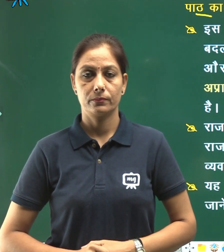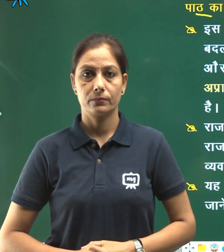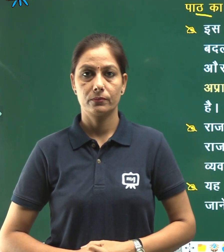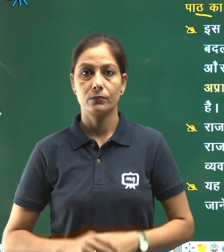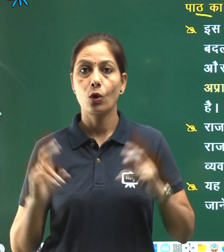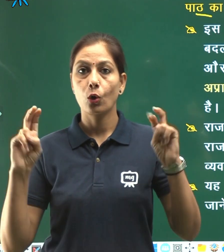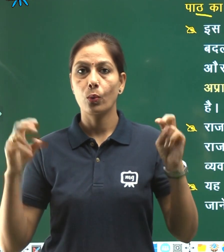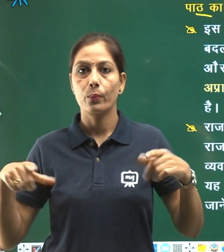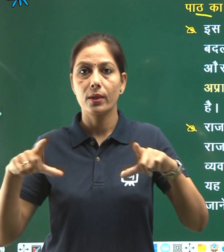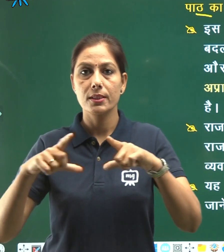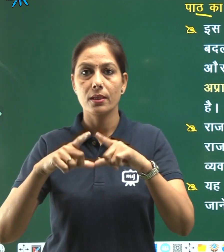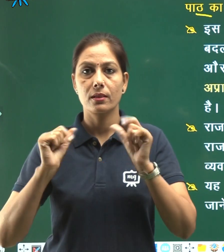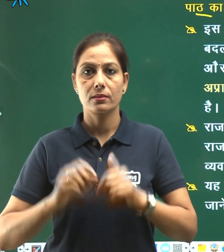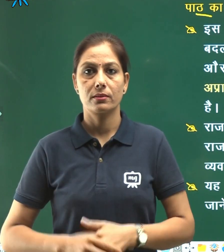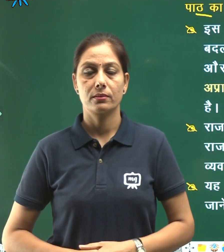सारांश,